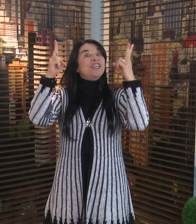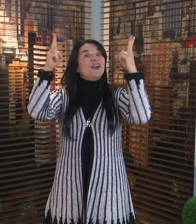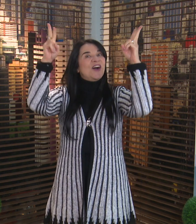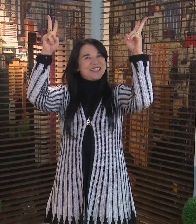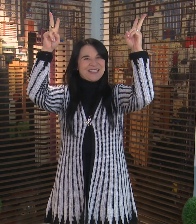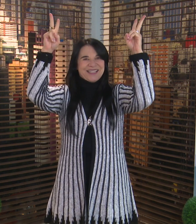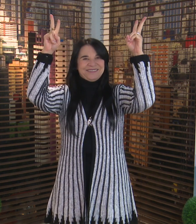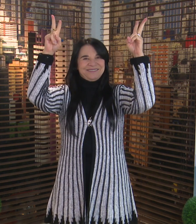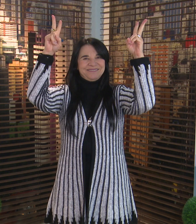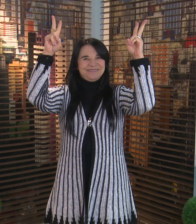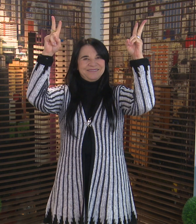vitoriosa.